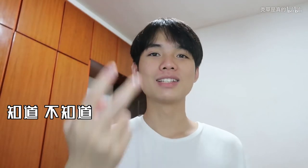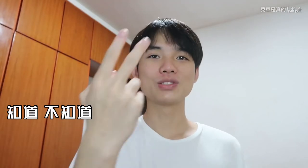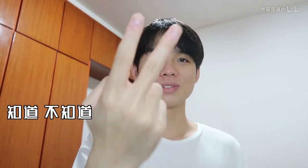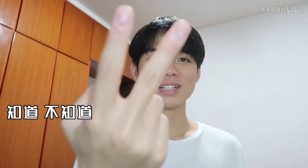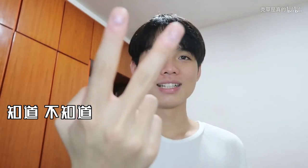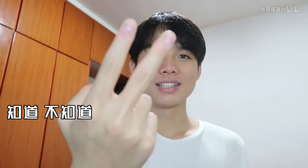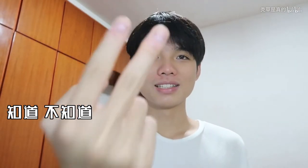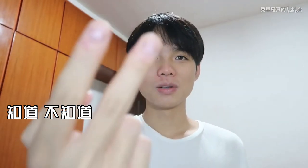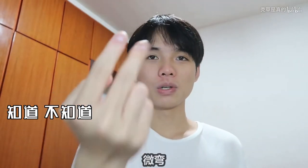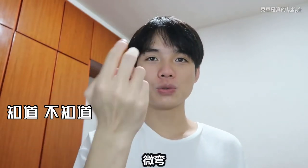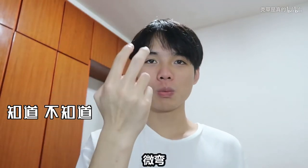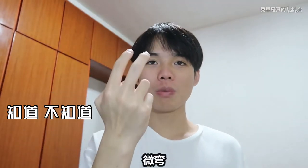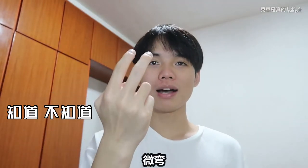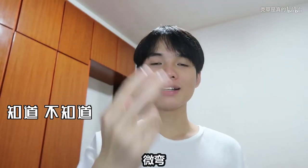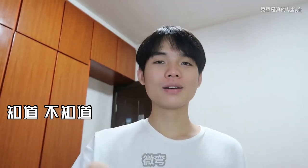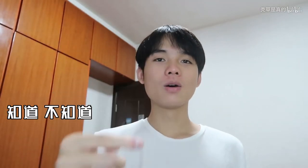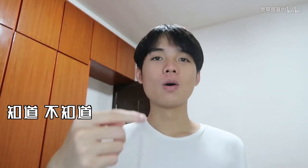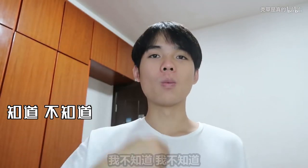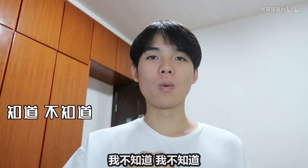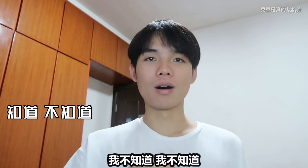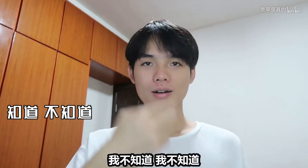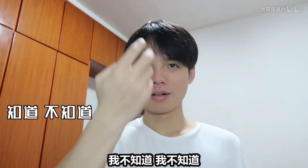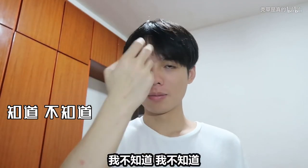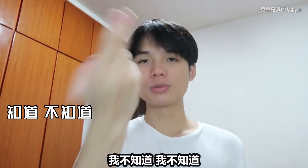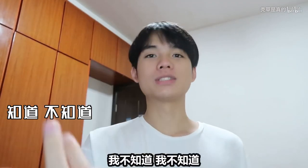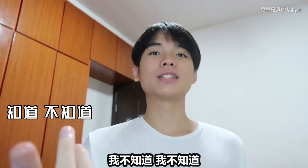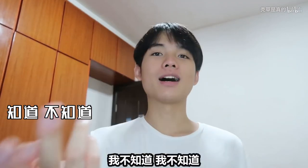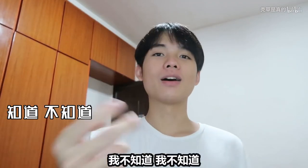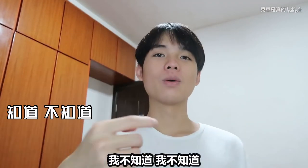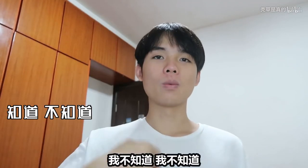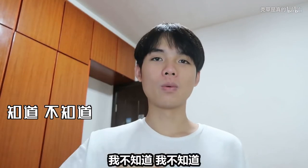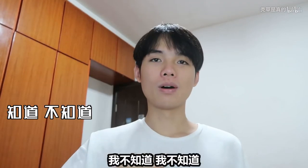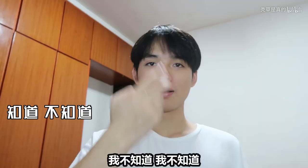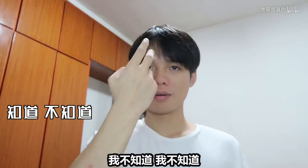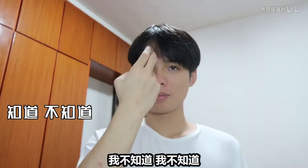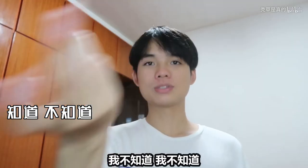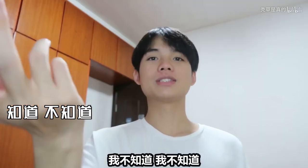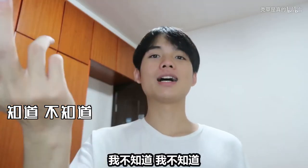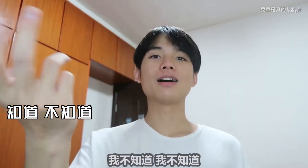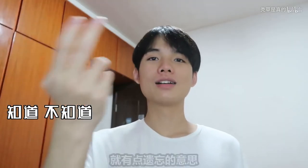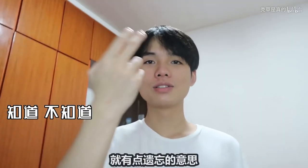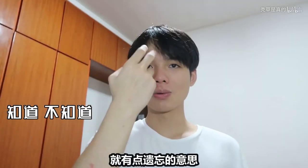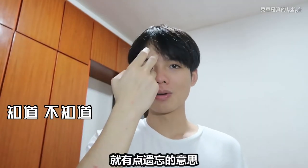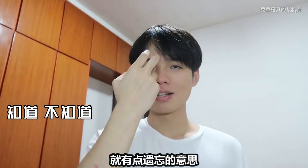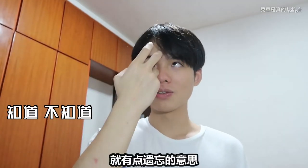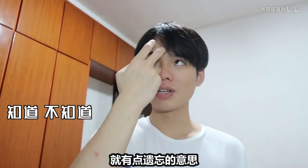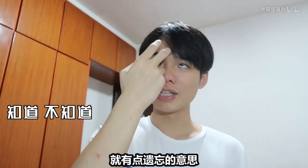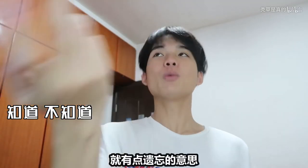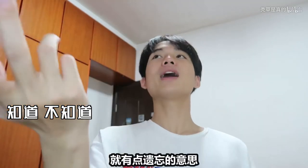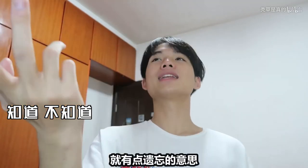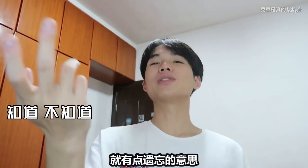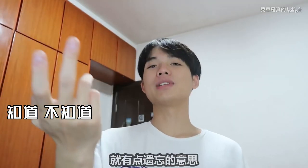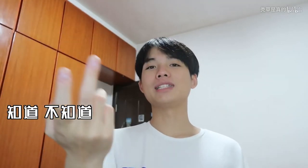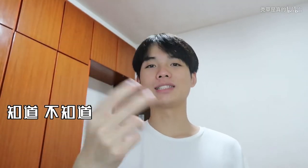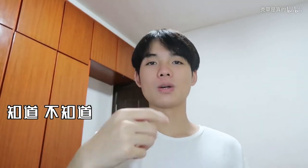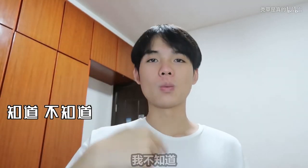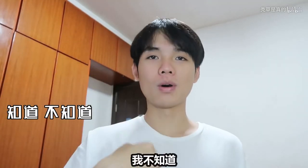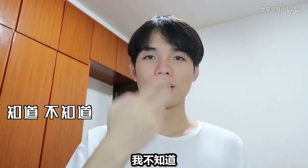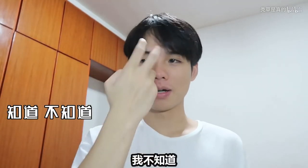就微弯，我不知道，我不知道，就有点遗忘的那种意思，我不